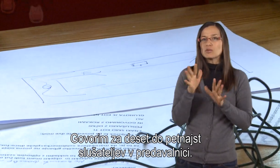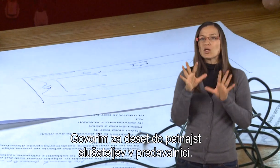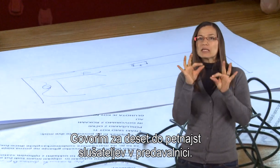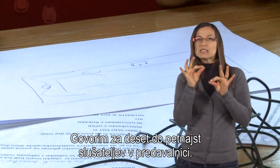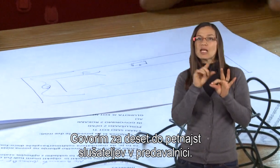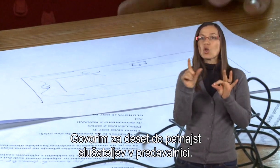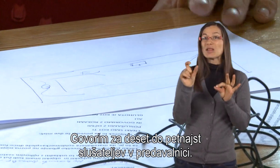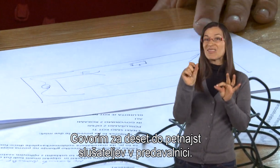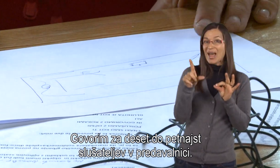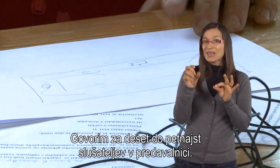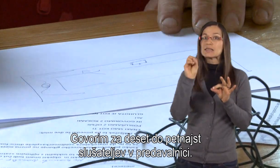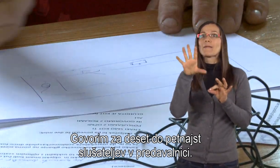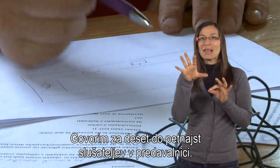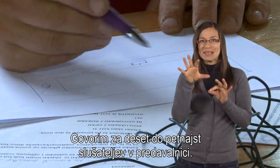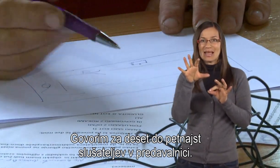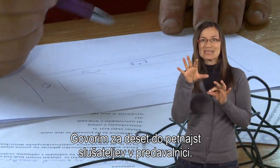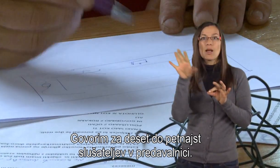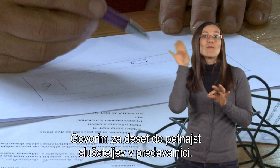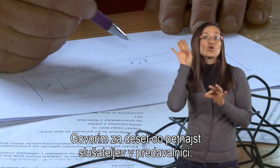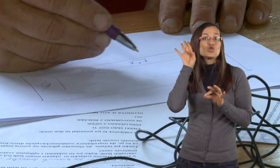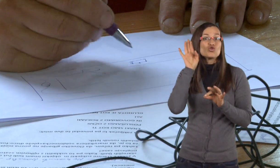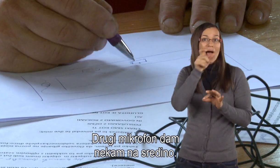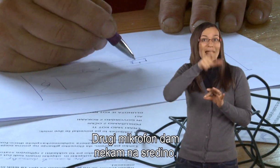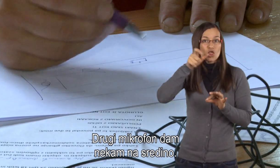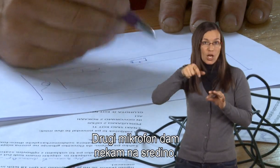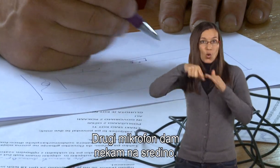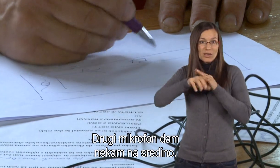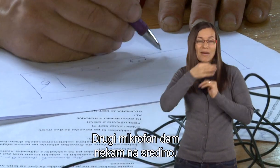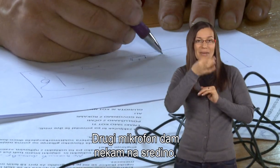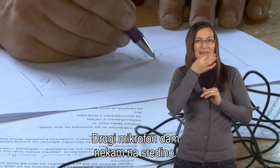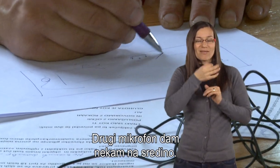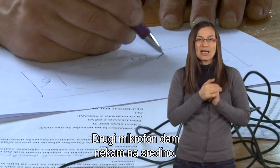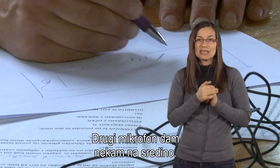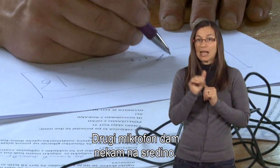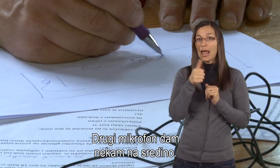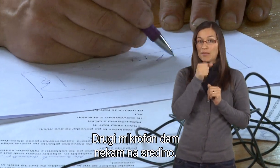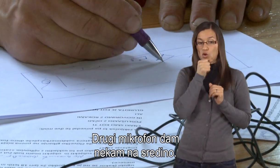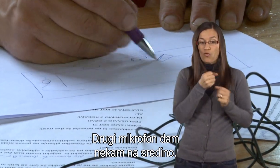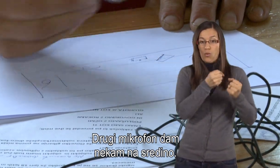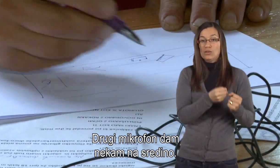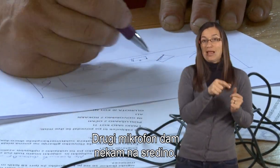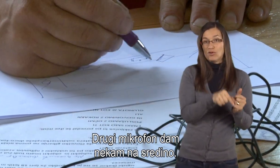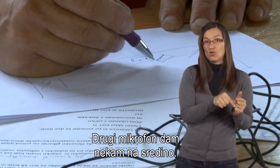do 15 slušateljev v predavalnici. Drugi mikrofon pa